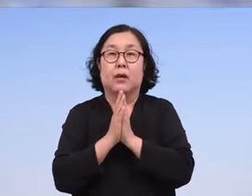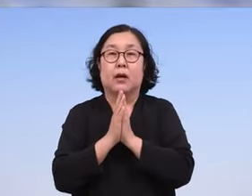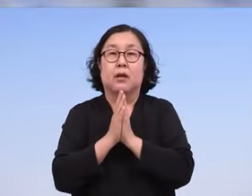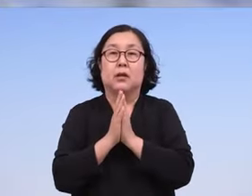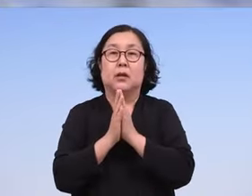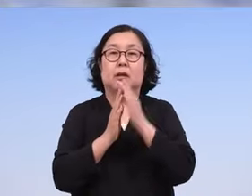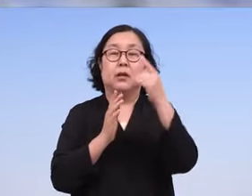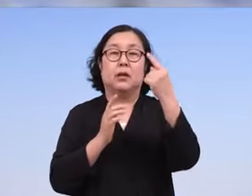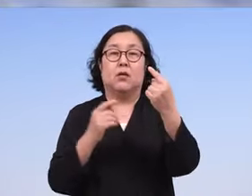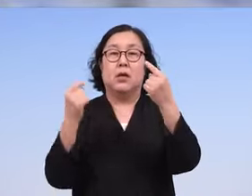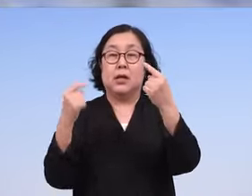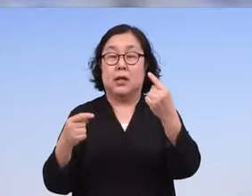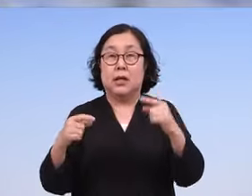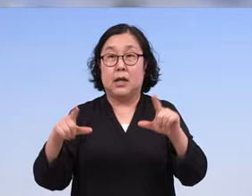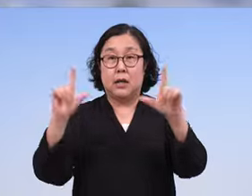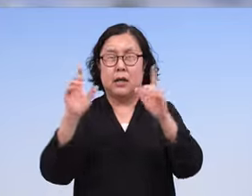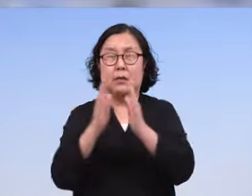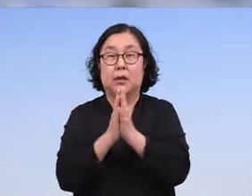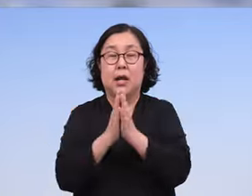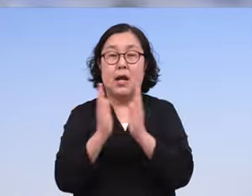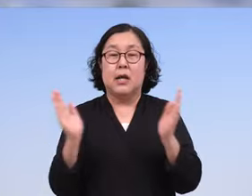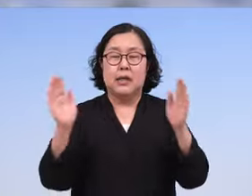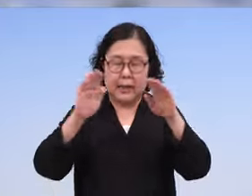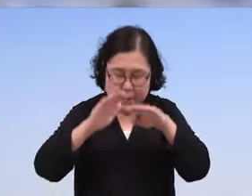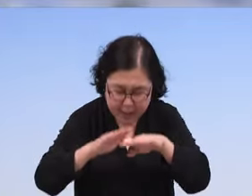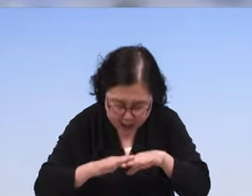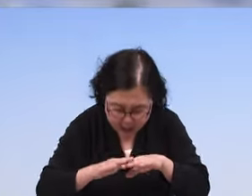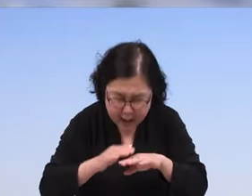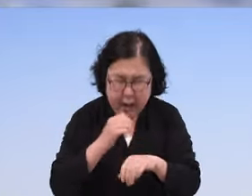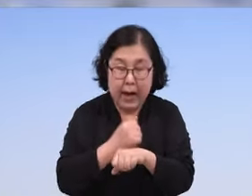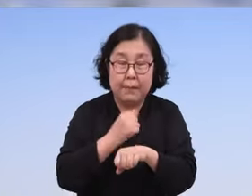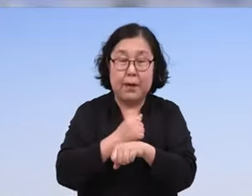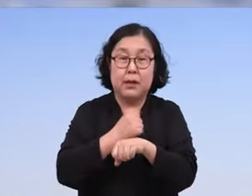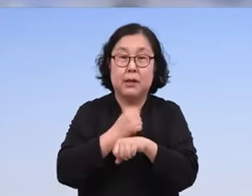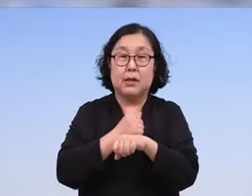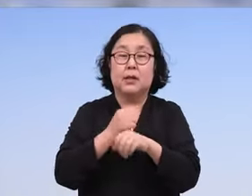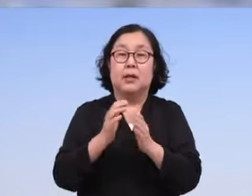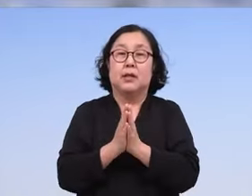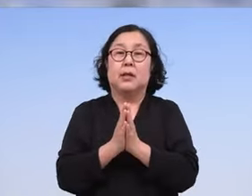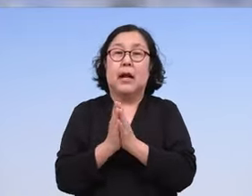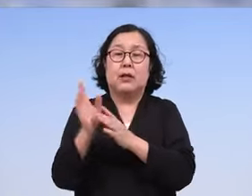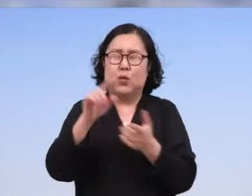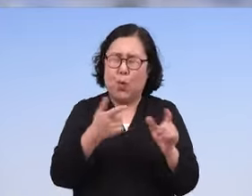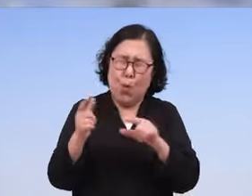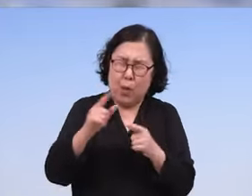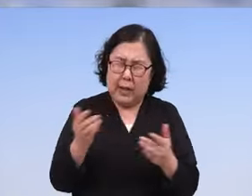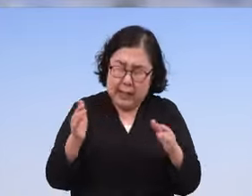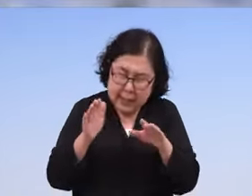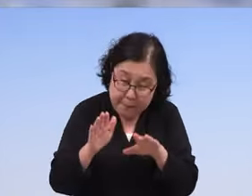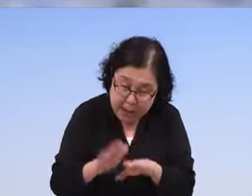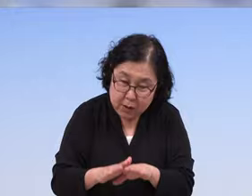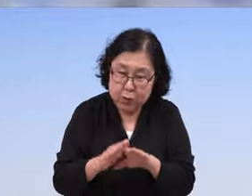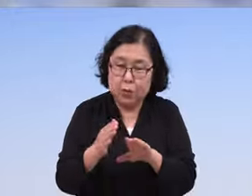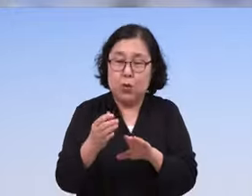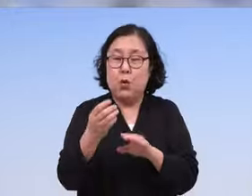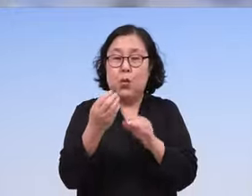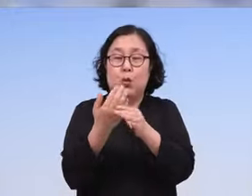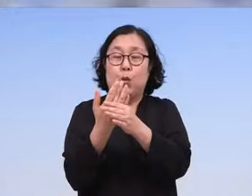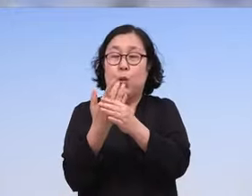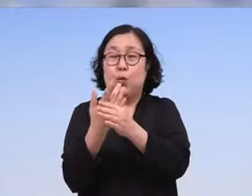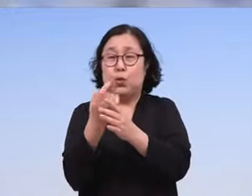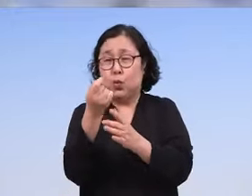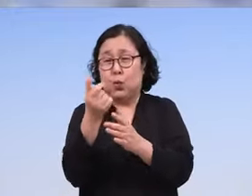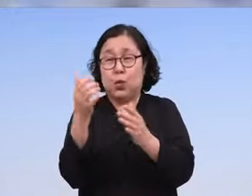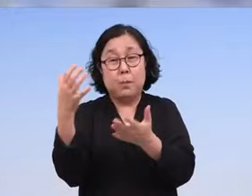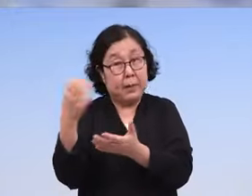주시니까 허리가 휘도록 사실 그 세배해봐야 요즘 애들 하루 용돈도 안 되는 돈인데요.